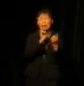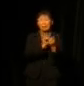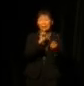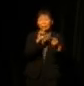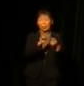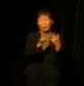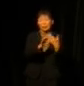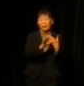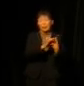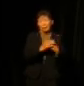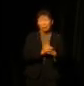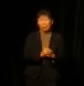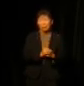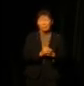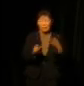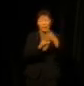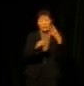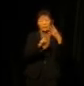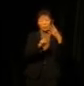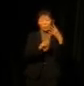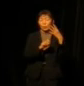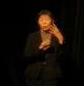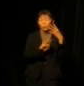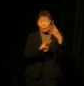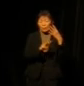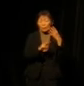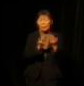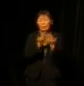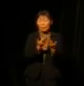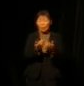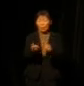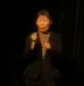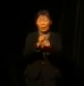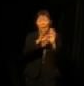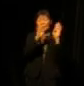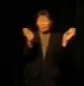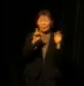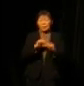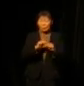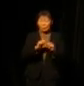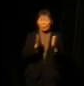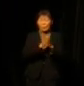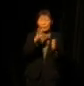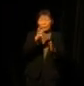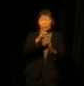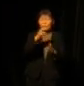ので、4月20日、22日、学校再開したらね、5校1所、1047名、先生